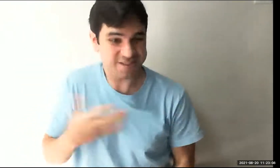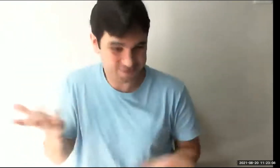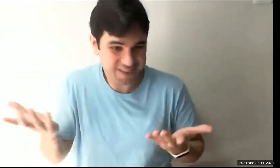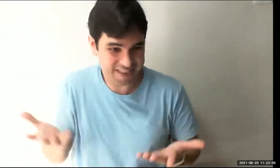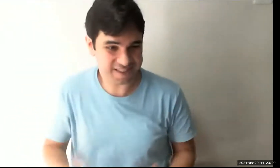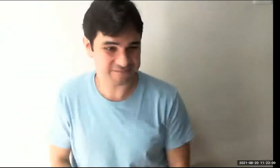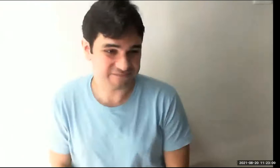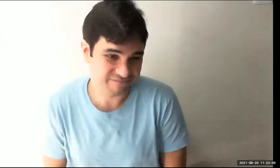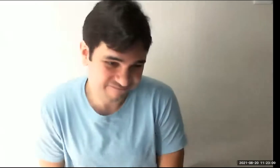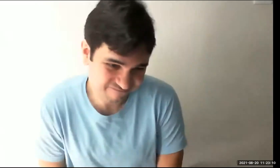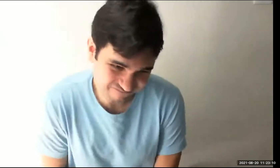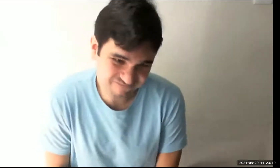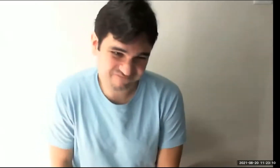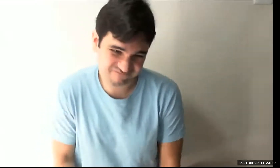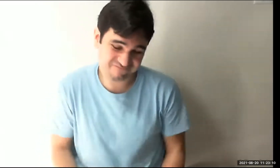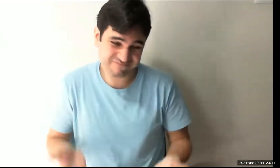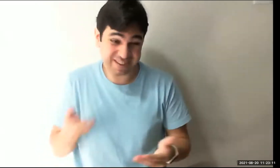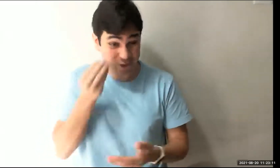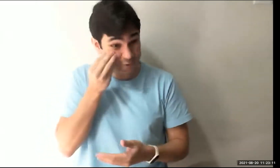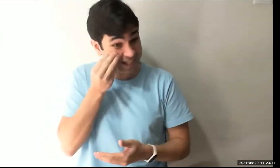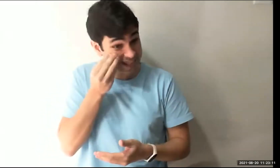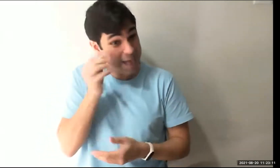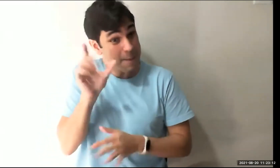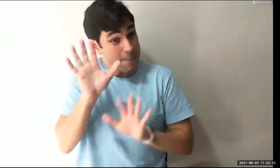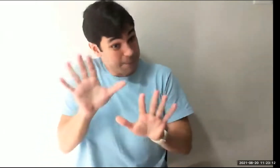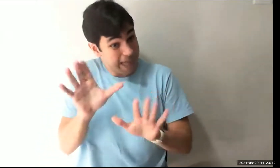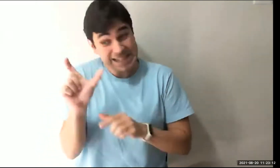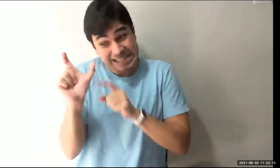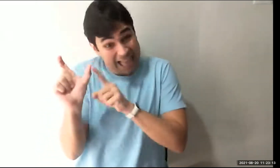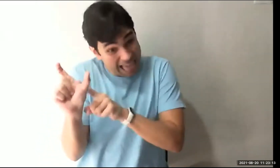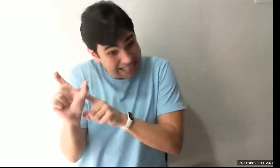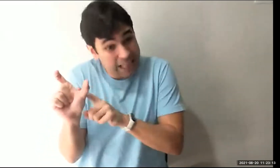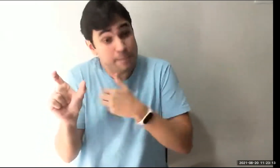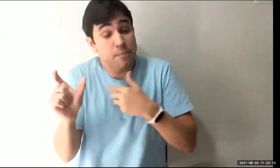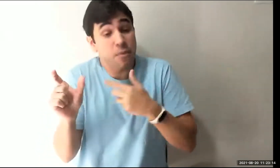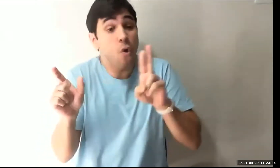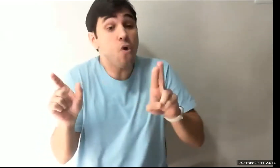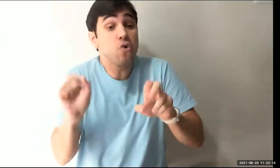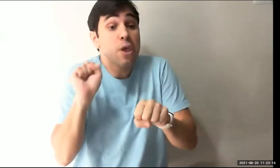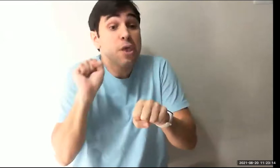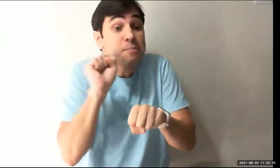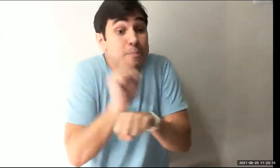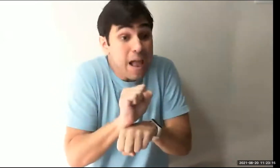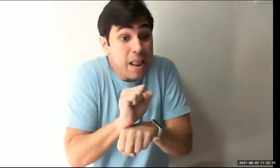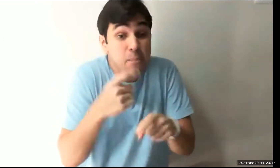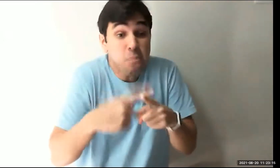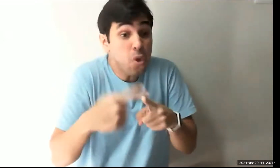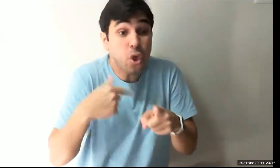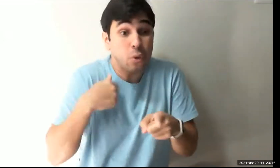de campeonatos, eu me interesso por essa área, então eu acho que seria uma boa tentativa. Pode se